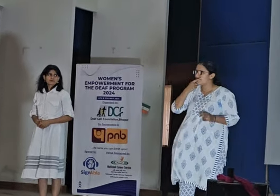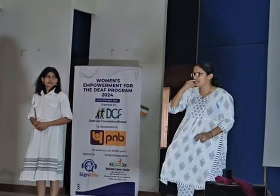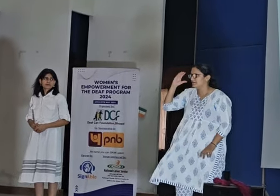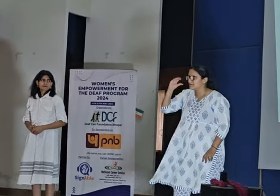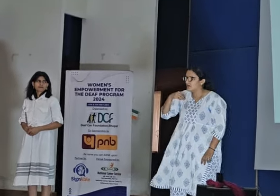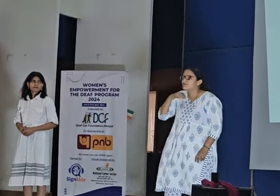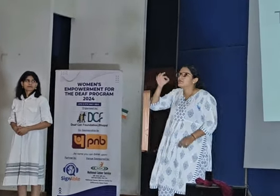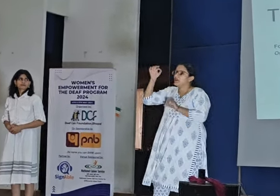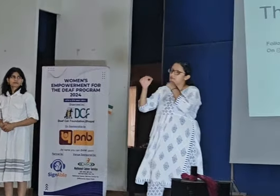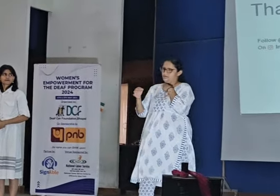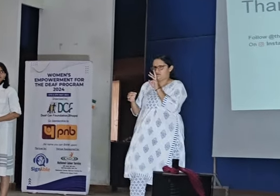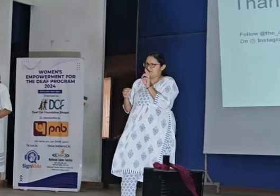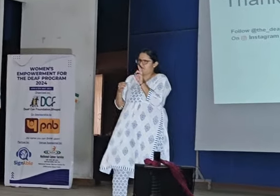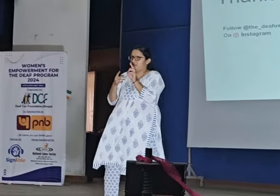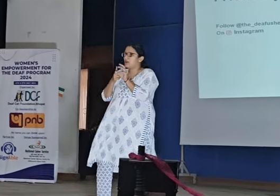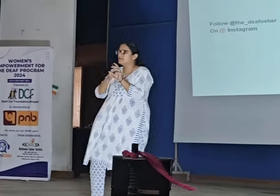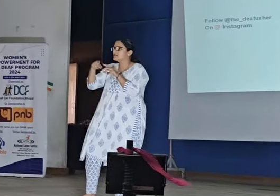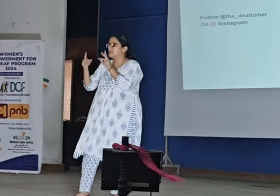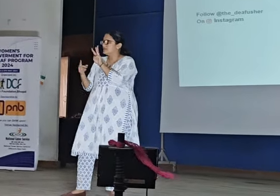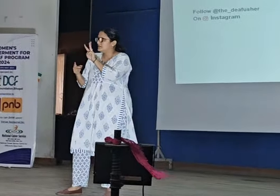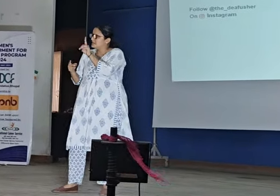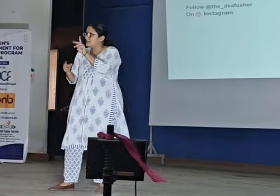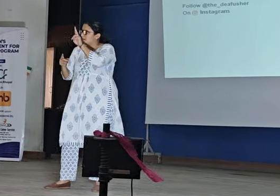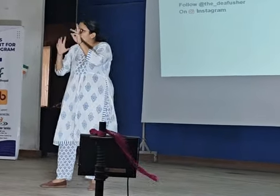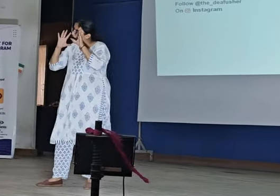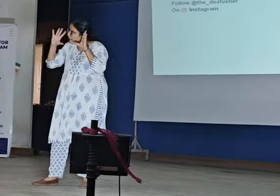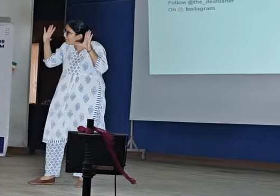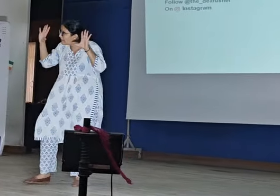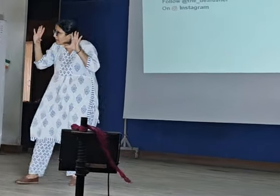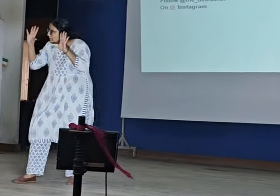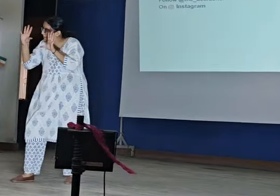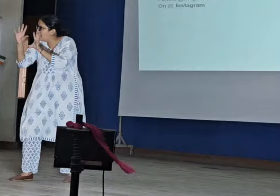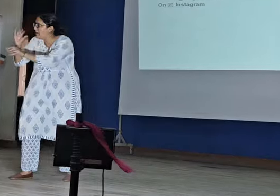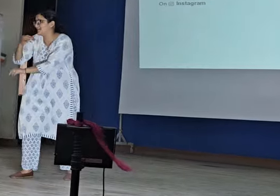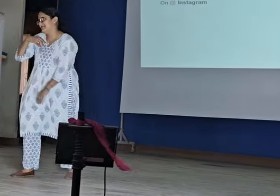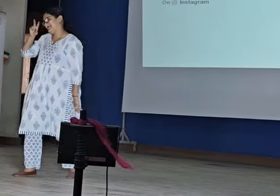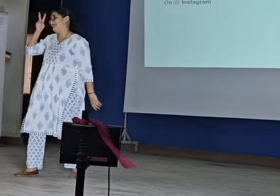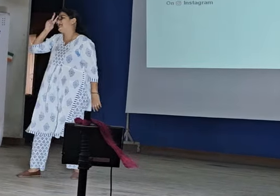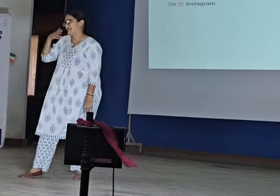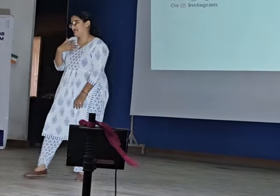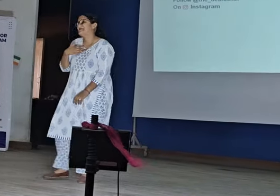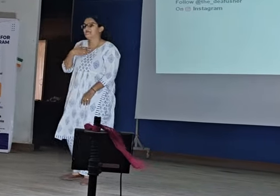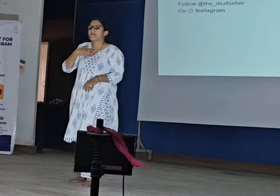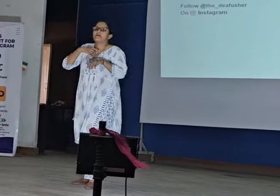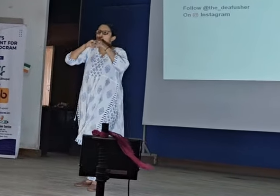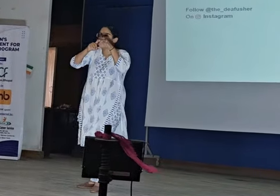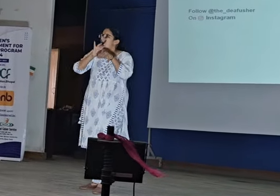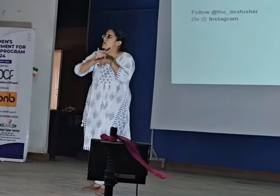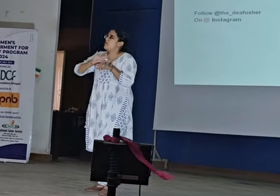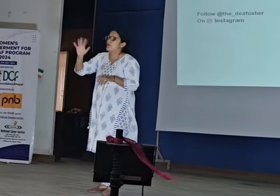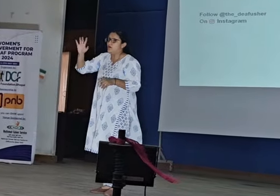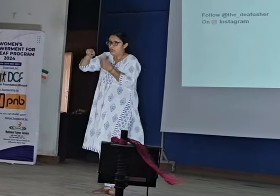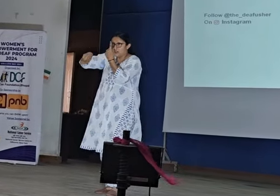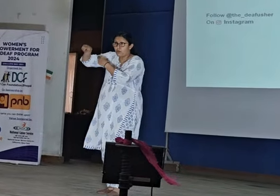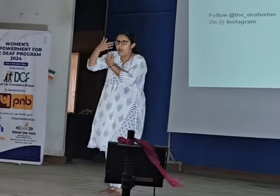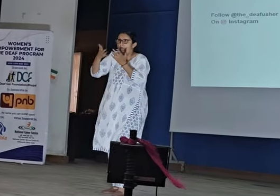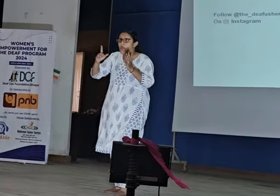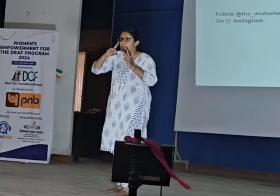भी बहुत सारे परिणाम हो सकते हैं, राइट। तो जैसे कि पहले मुझे भी नहीं दिख रहा था, जैसे